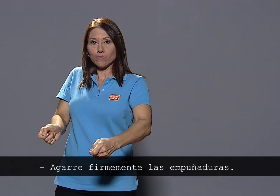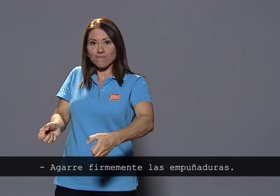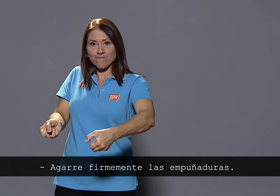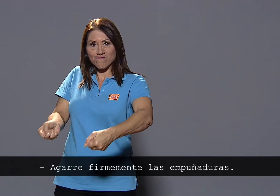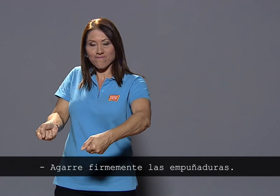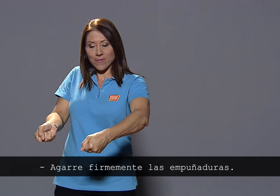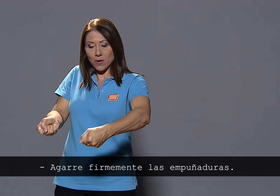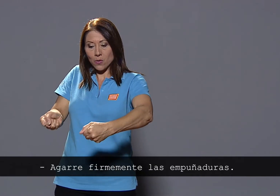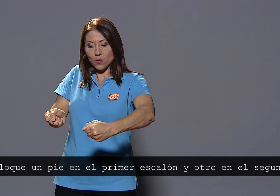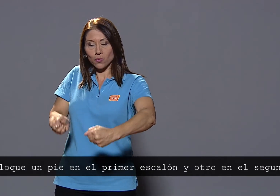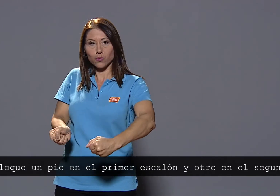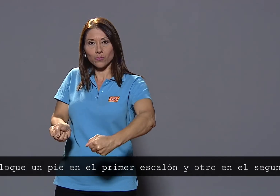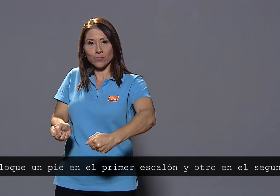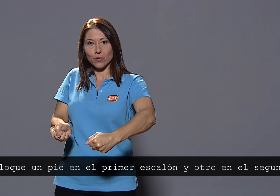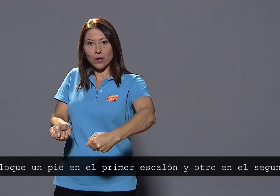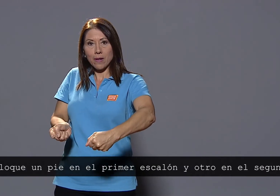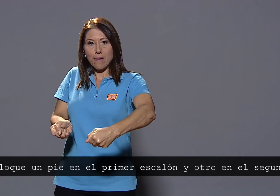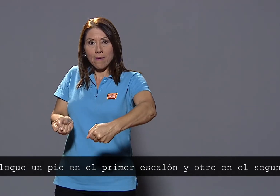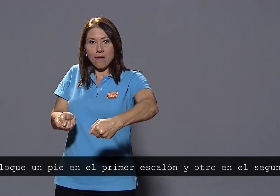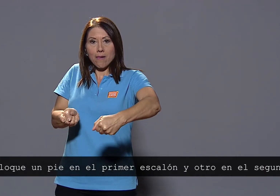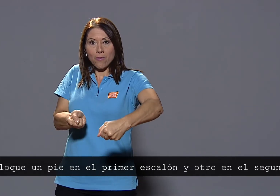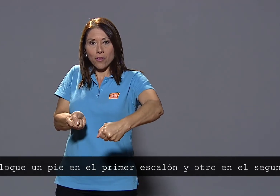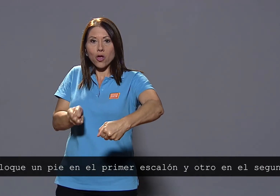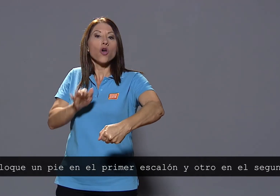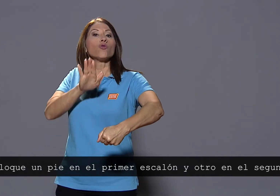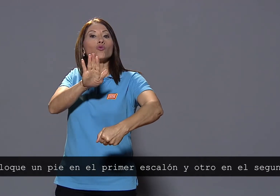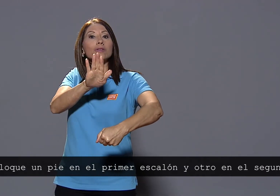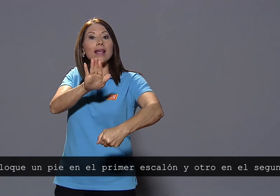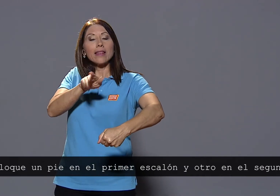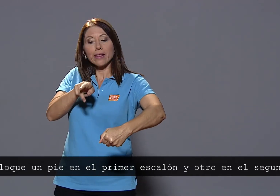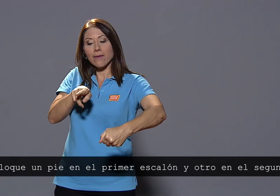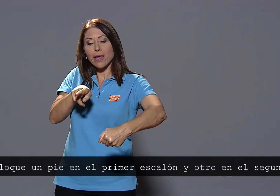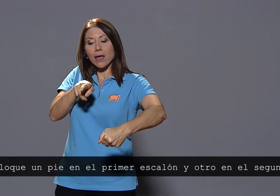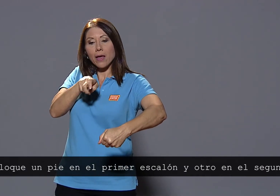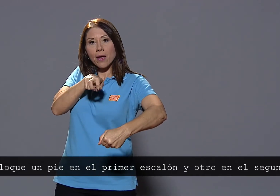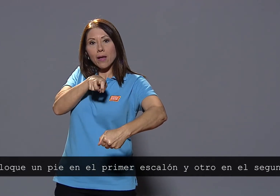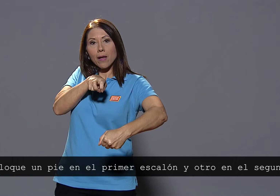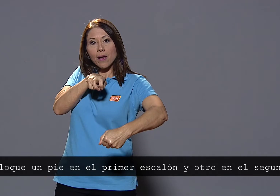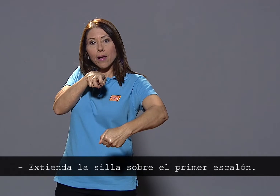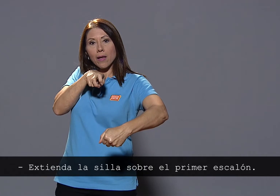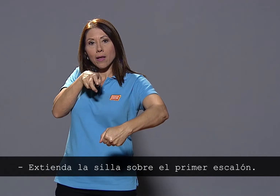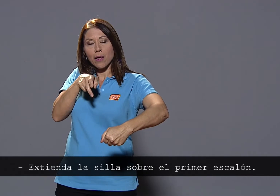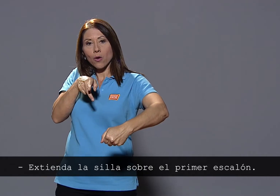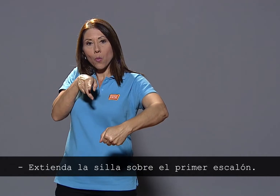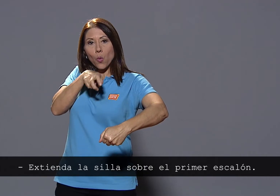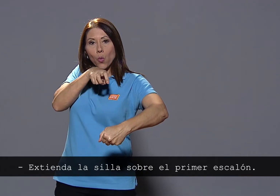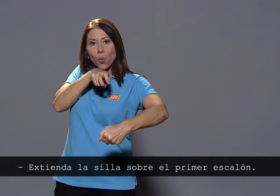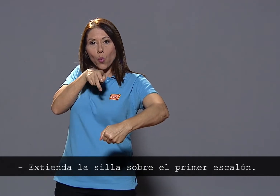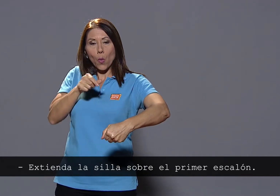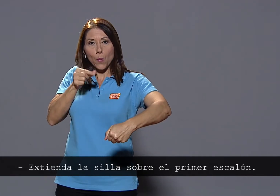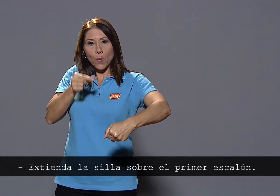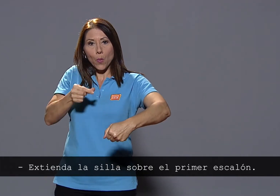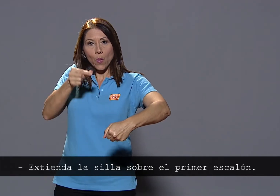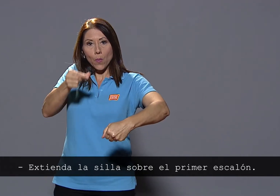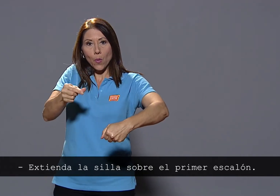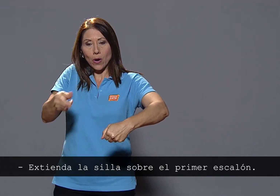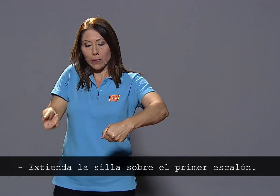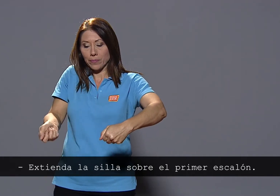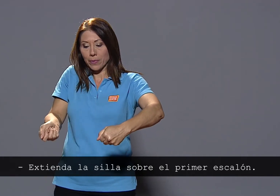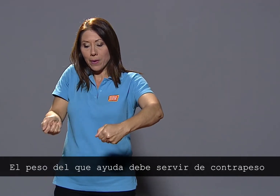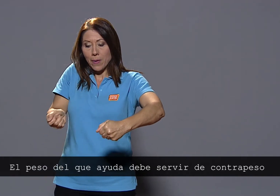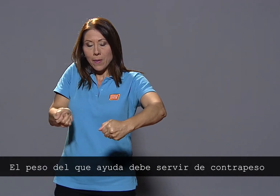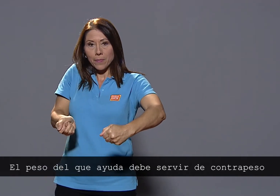firmemente las empuñaduras y coloque un pie en el primer escalón y otro en el segundo. Extienda la silla sobre el primer